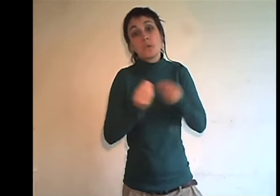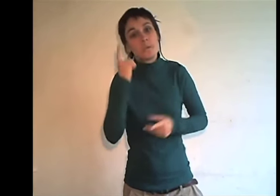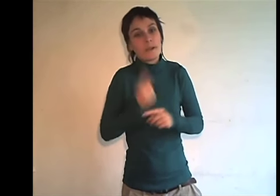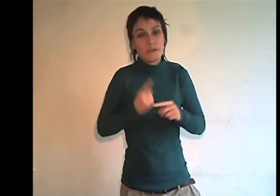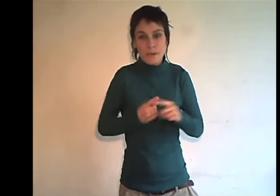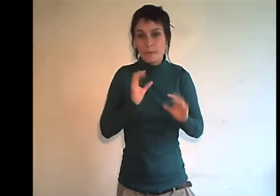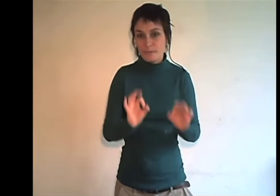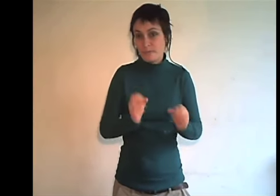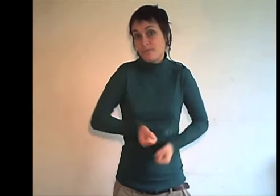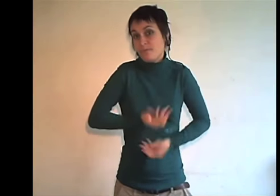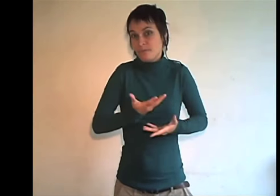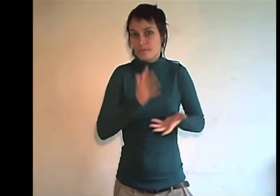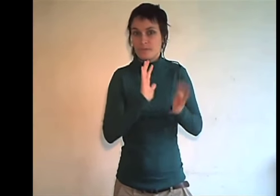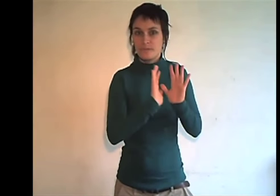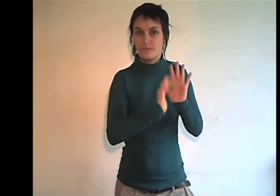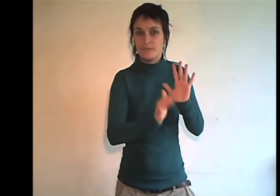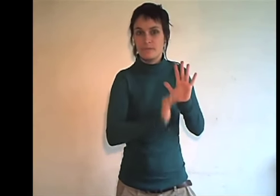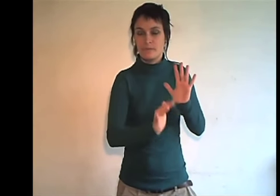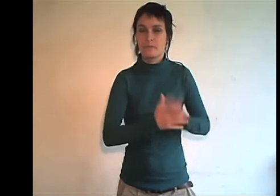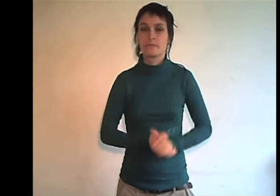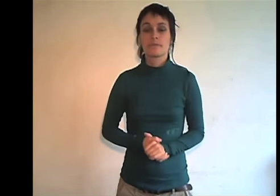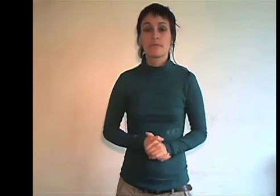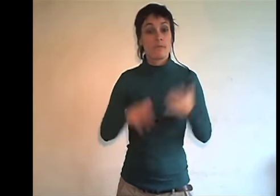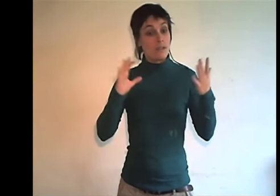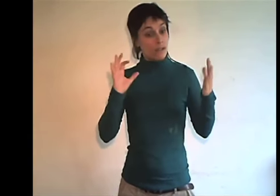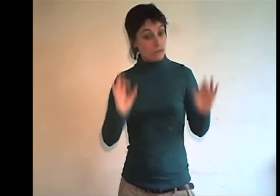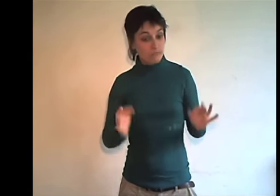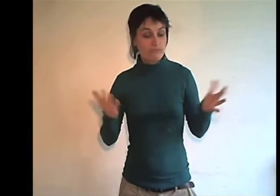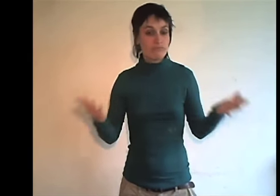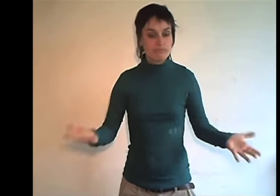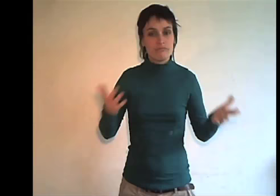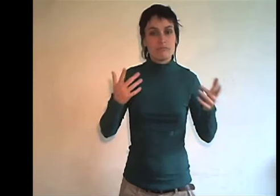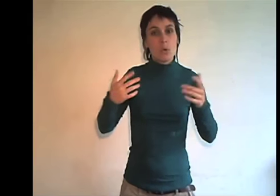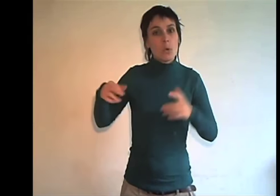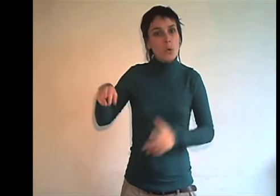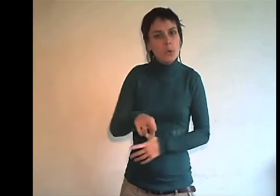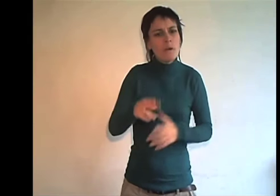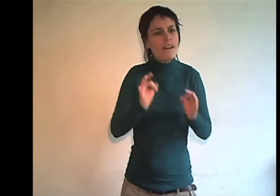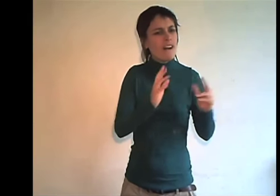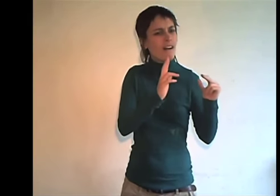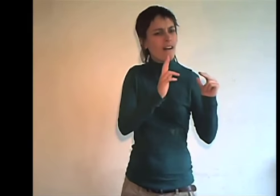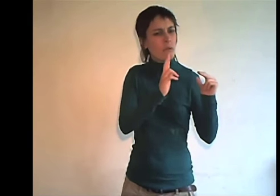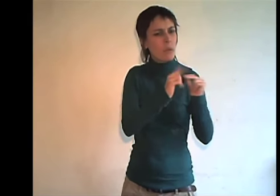on revient avec nos invités, et peut-être pour relancer le montage qu'on avait écouté avant le morceau de